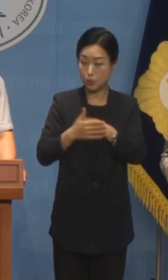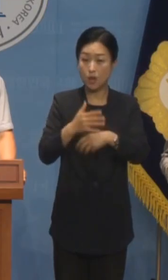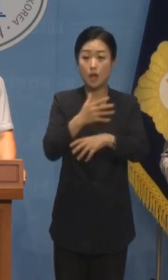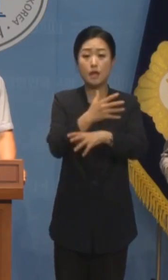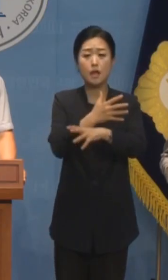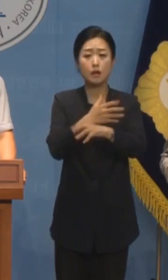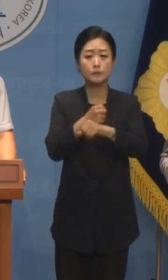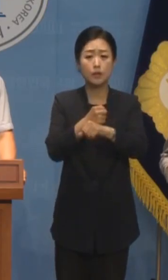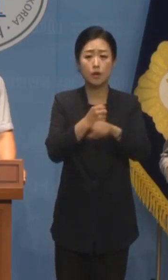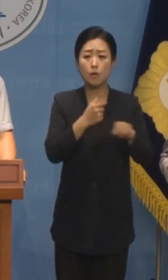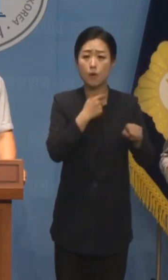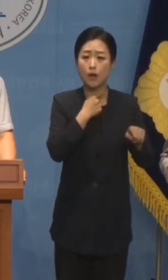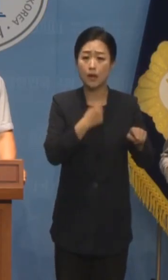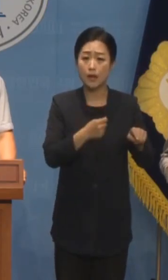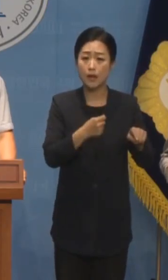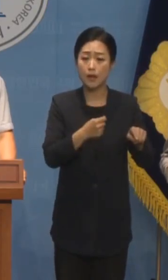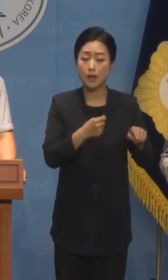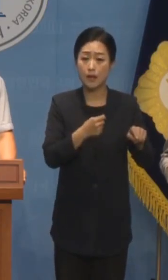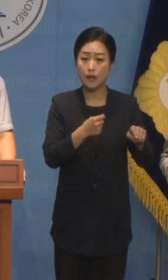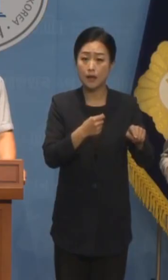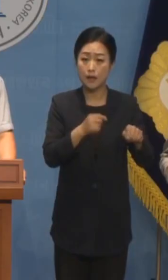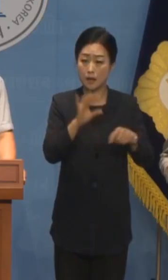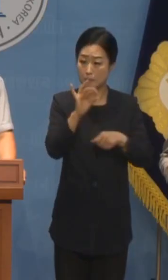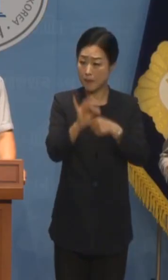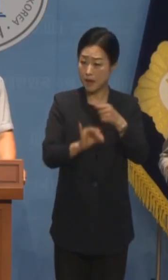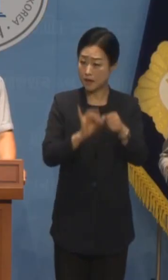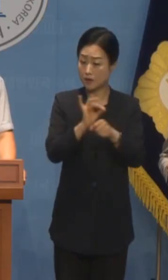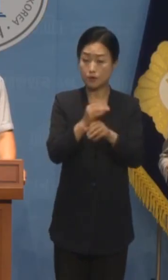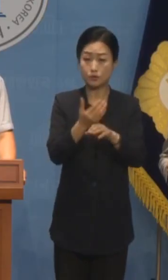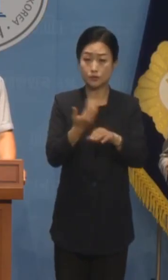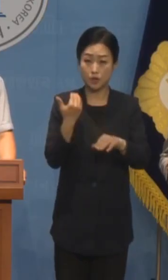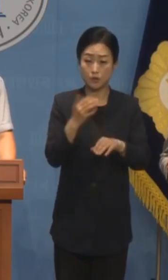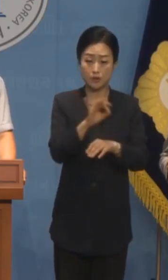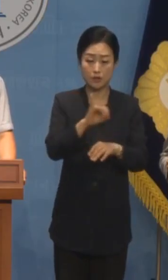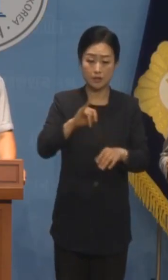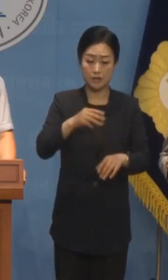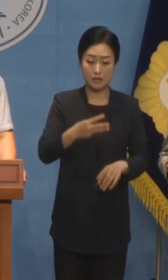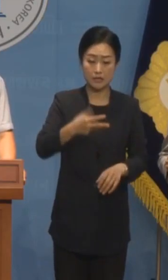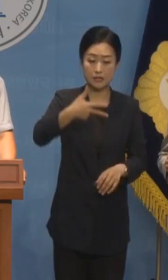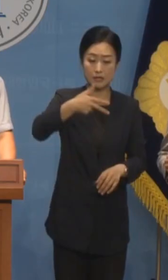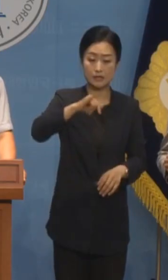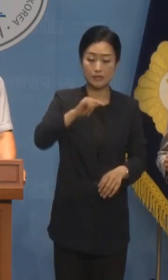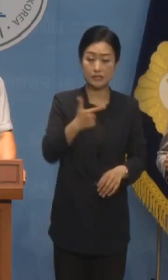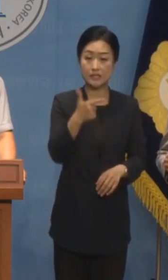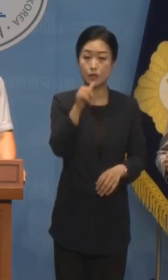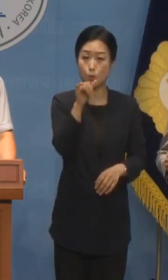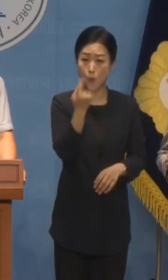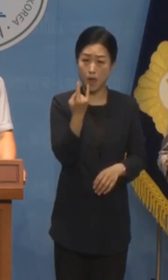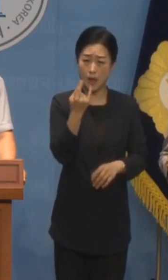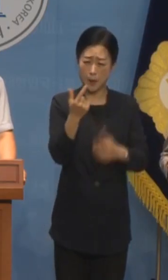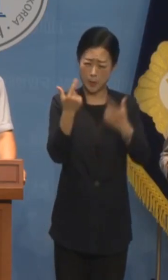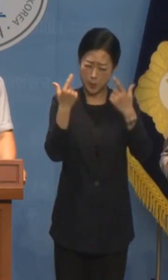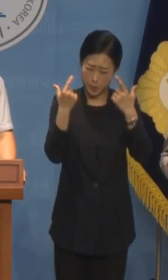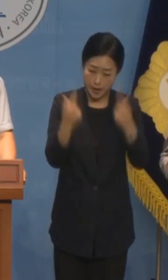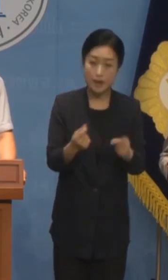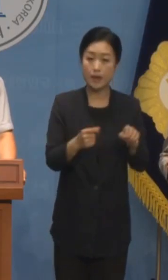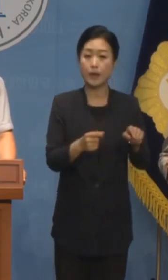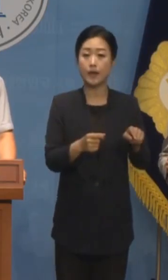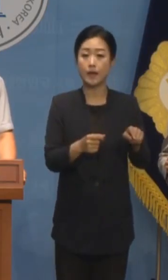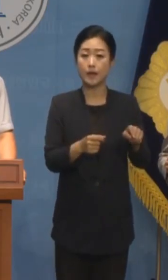협정을 맺겠다고 합니다. 100년 전에 일진회가 했던 그 작태를 하겠다는